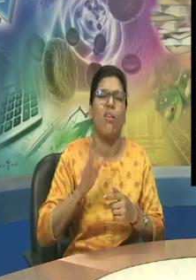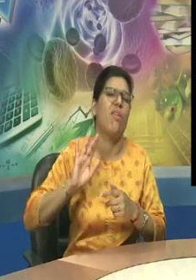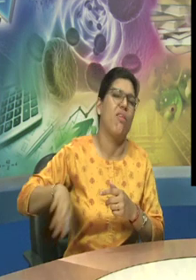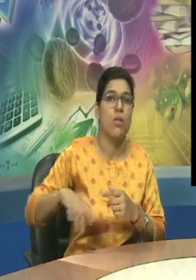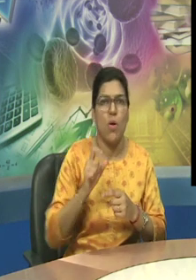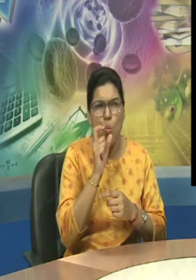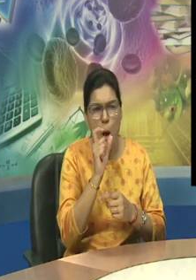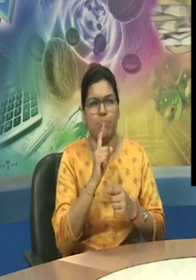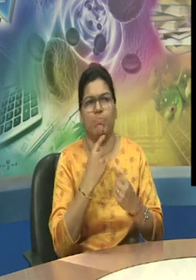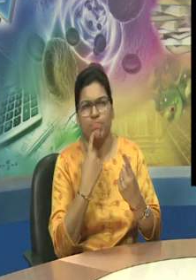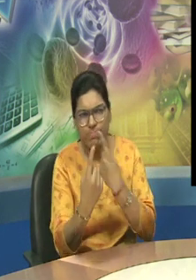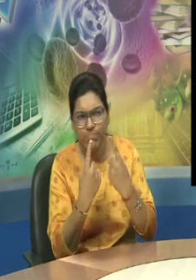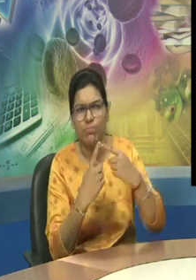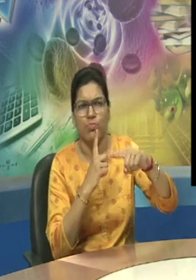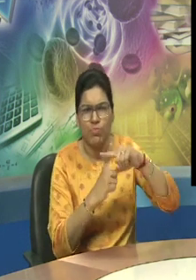डिक्टेटर माना गया है।